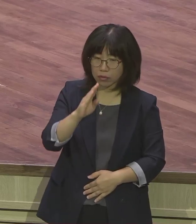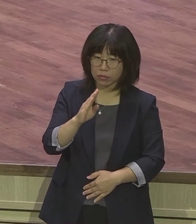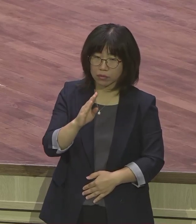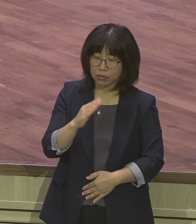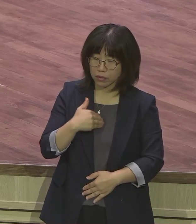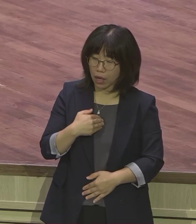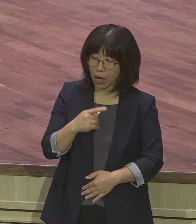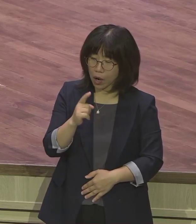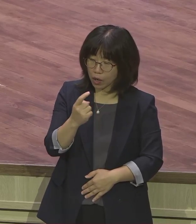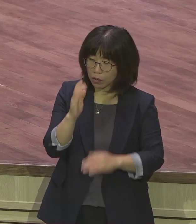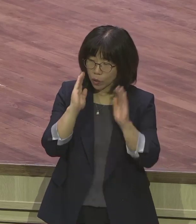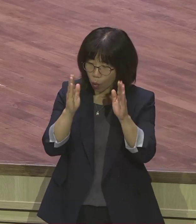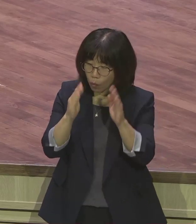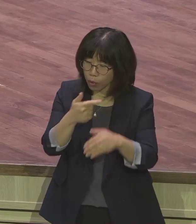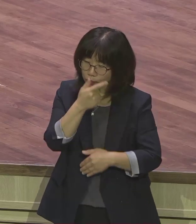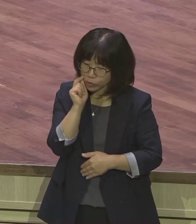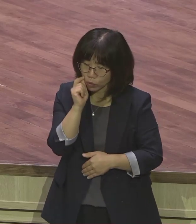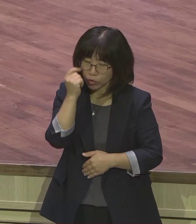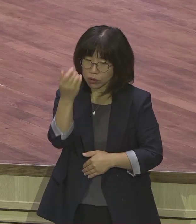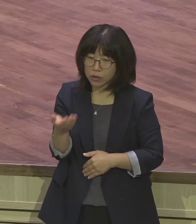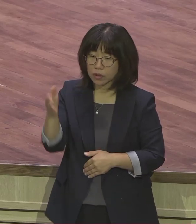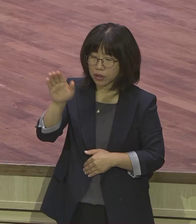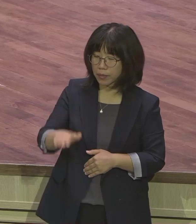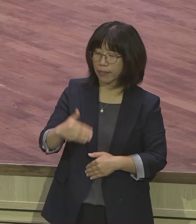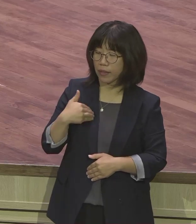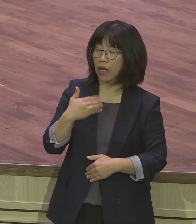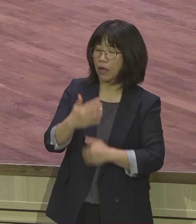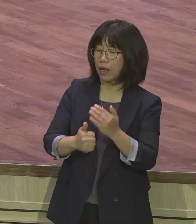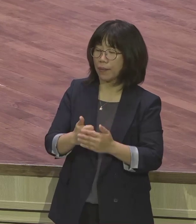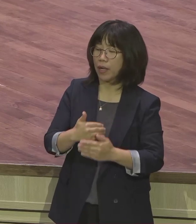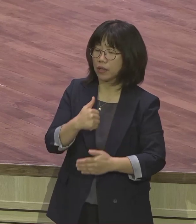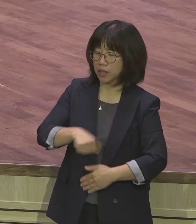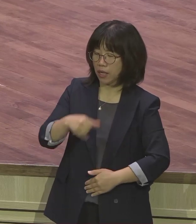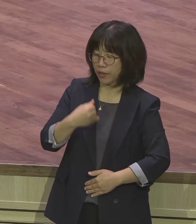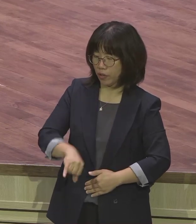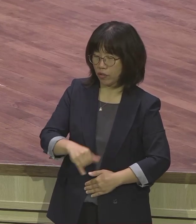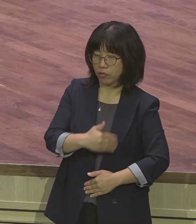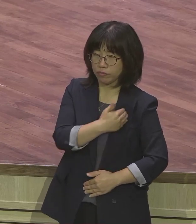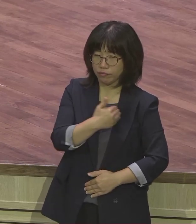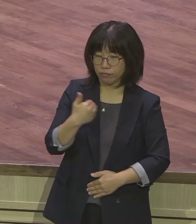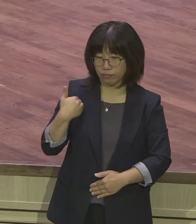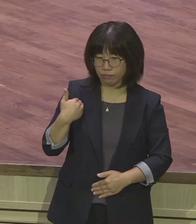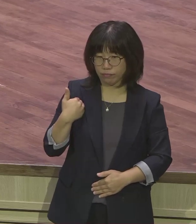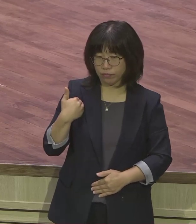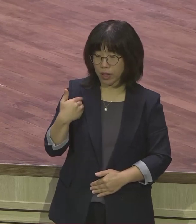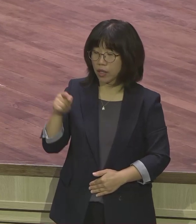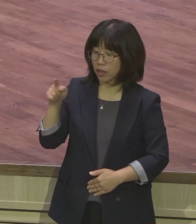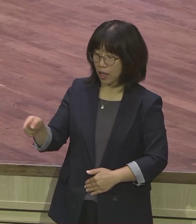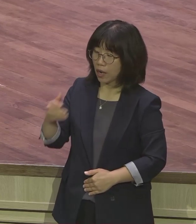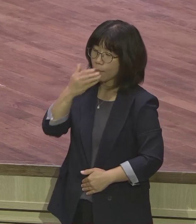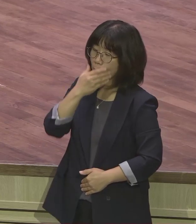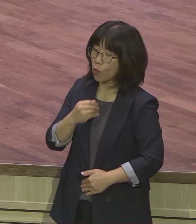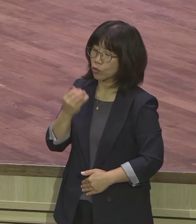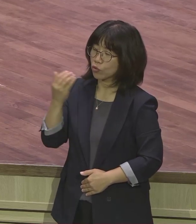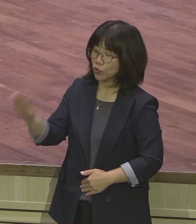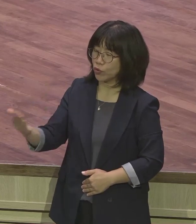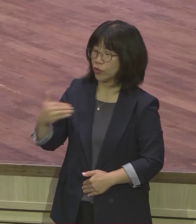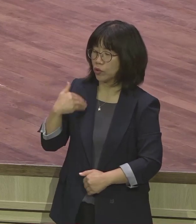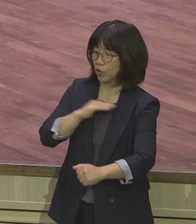병은 없지만 내 비로 세상으로 내놓을 거 없지만 나는 하나님의 자녀다 나는 당신을 축복할 권한이 있다